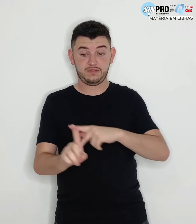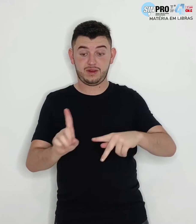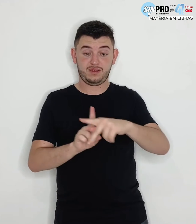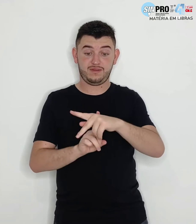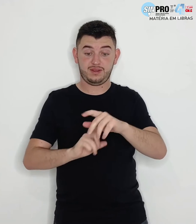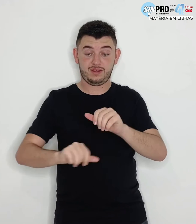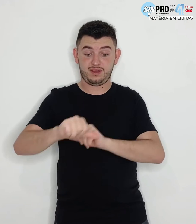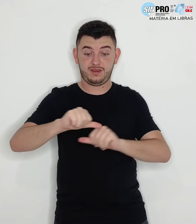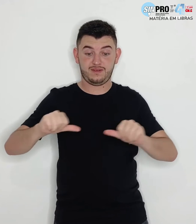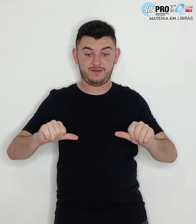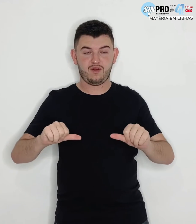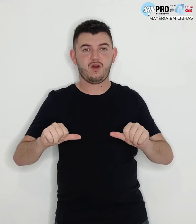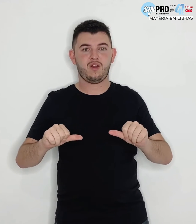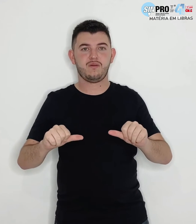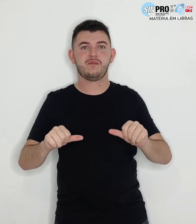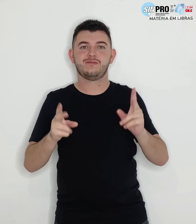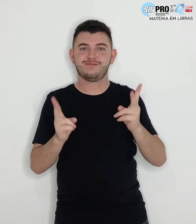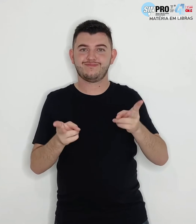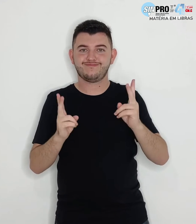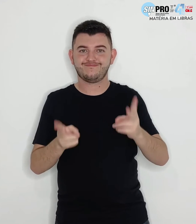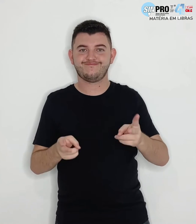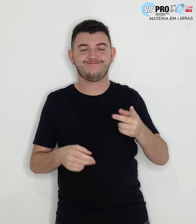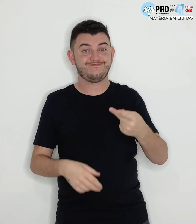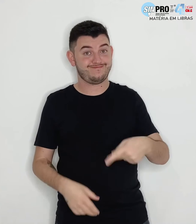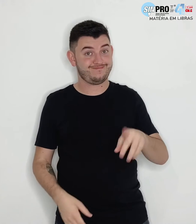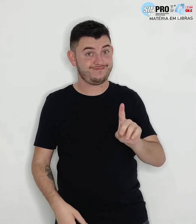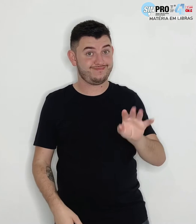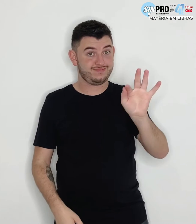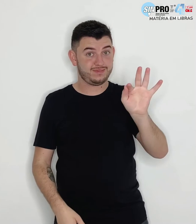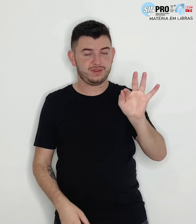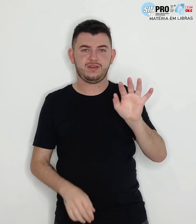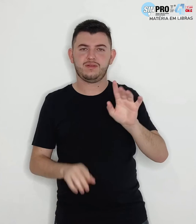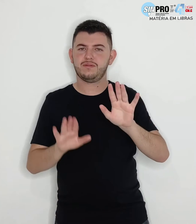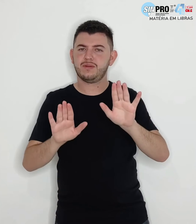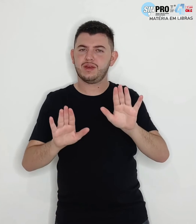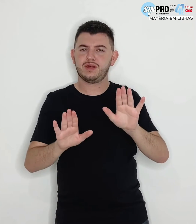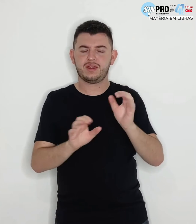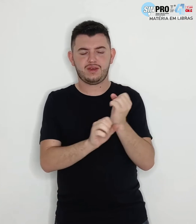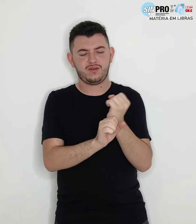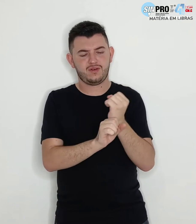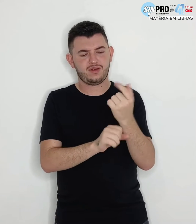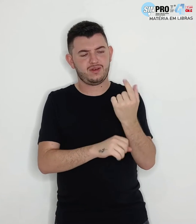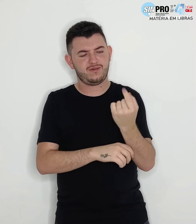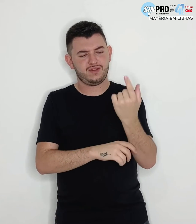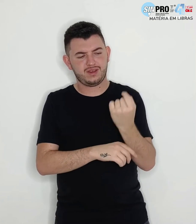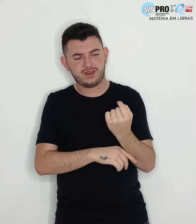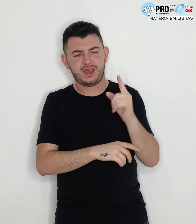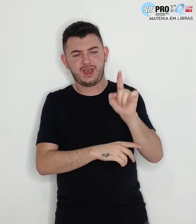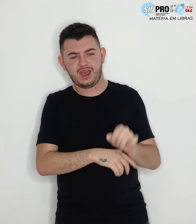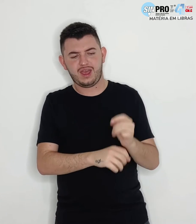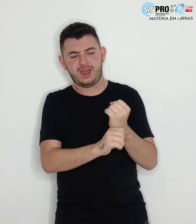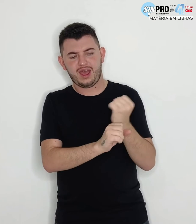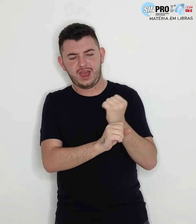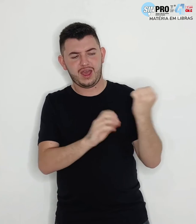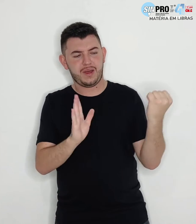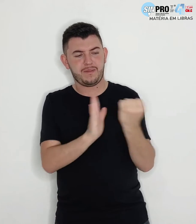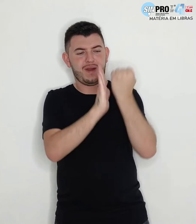Reforma da Previdência ainda está em curso no DF. 2020 ganhou pecha de um ano das dificuldades e do